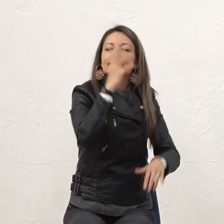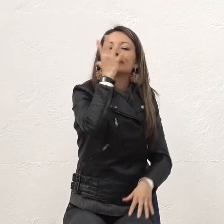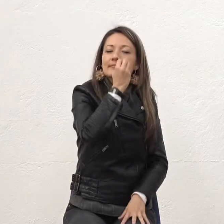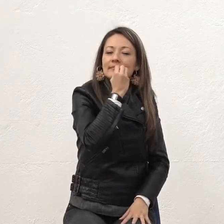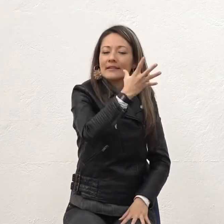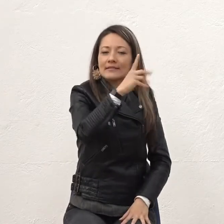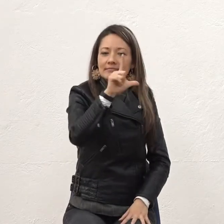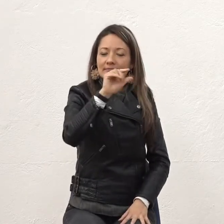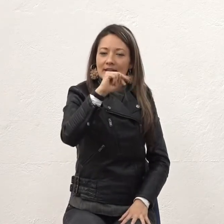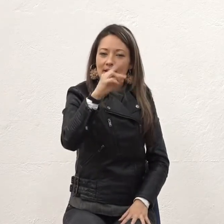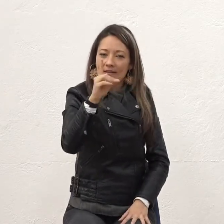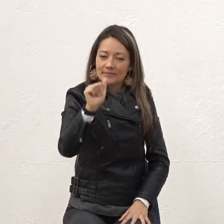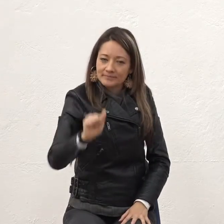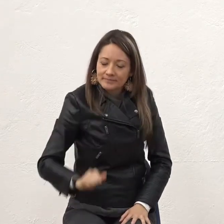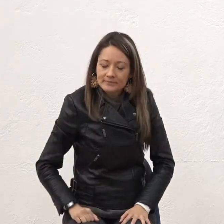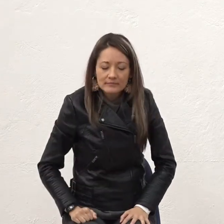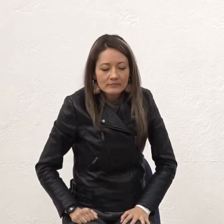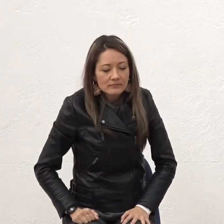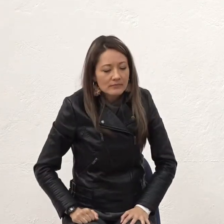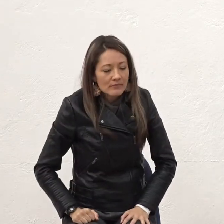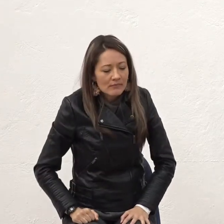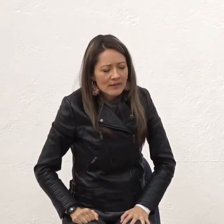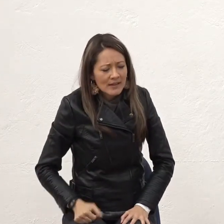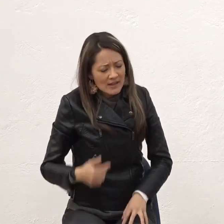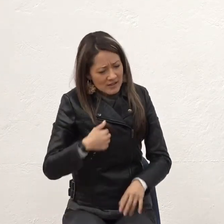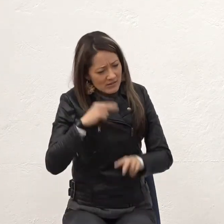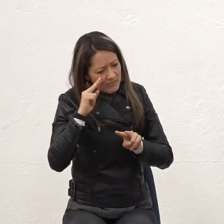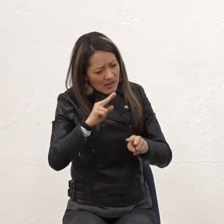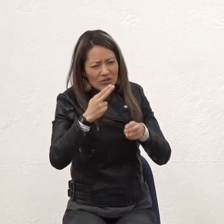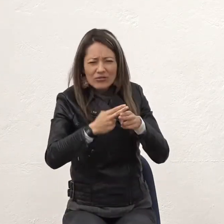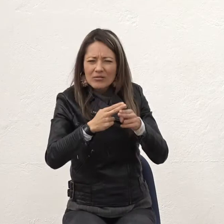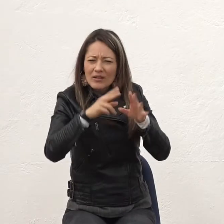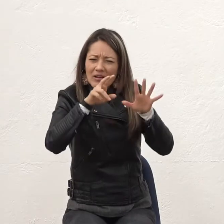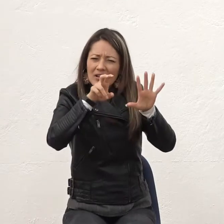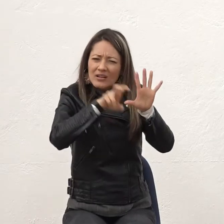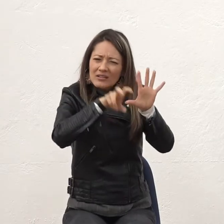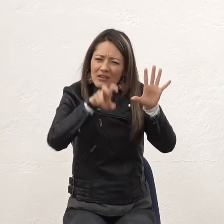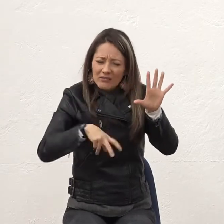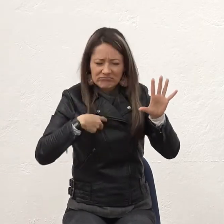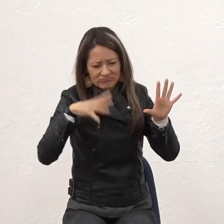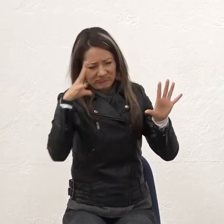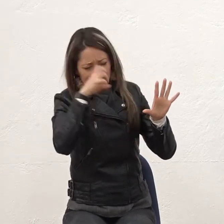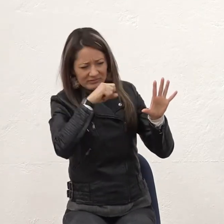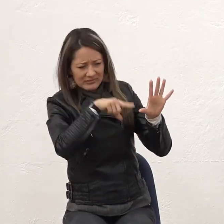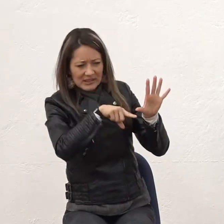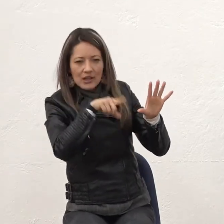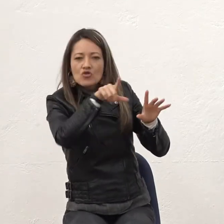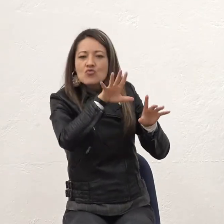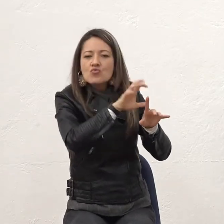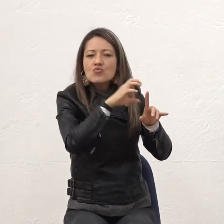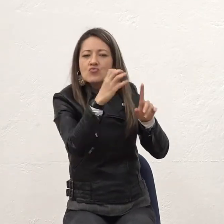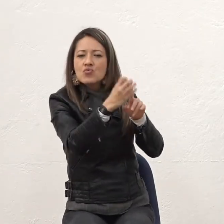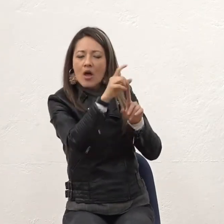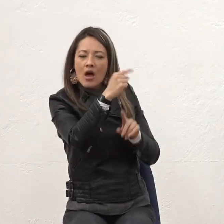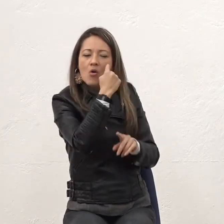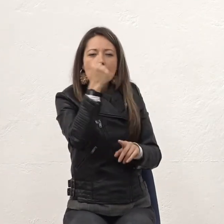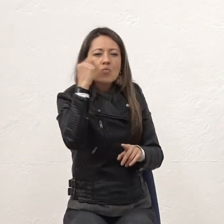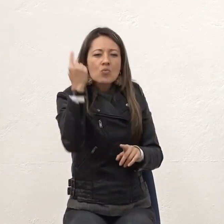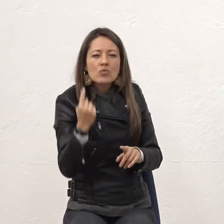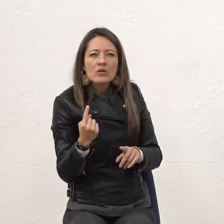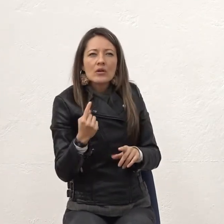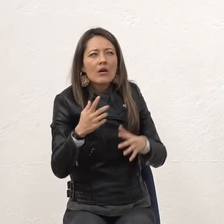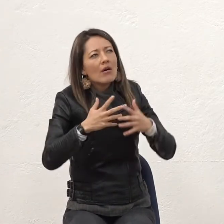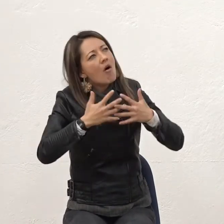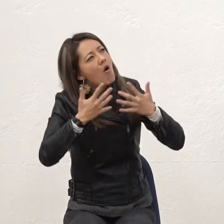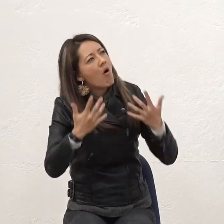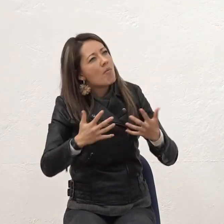Linda. Y yo mirando el nombre de Zaqueo, yo decía, y viendo la cultura de los judíos,